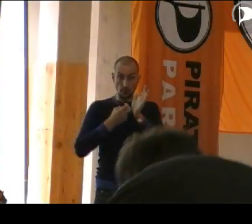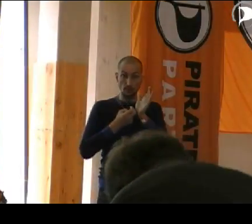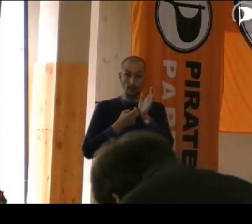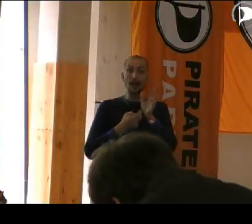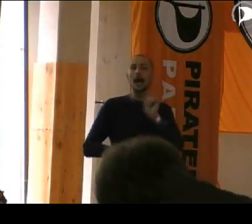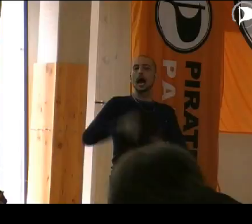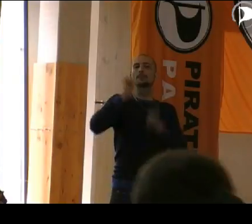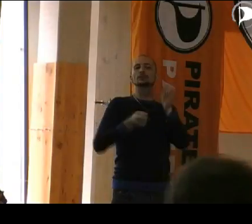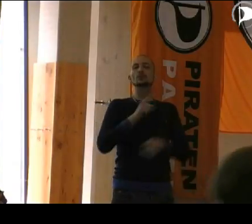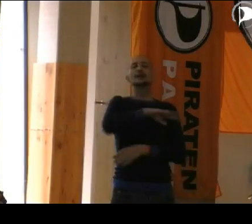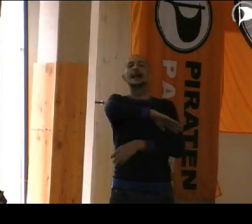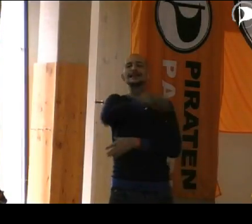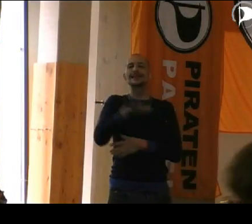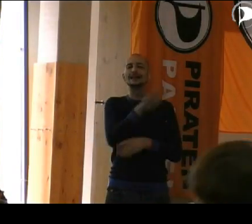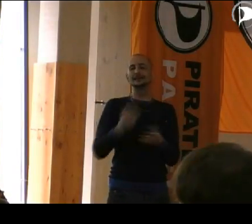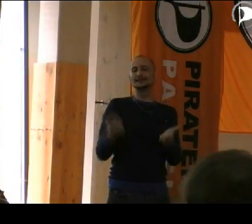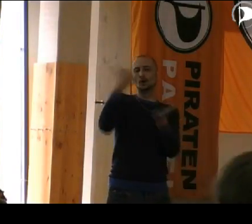die senioren